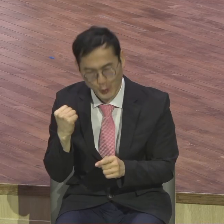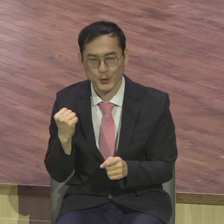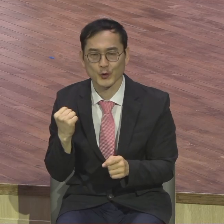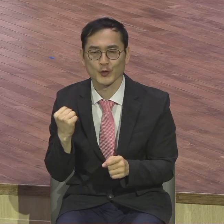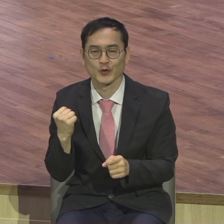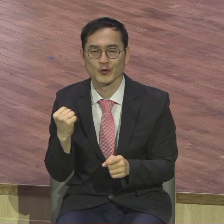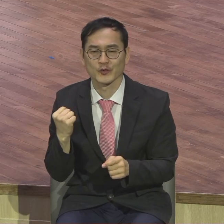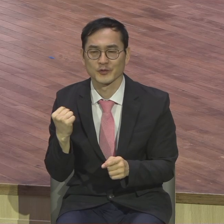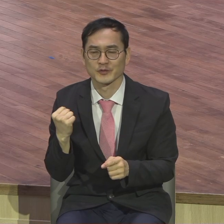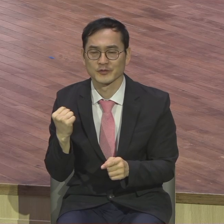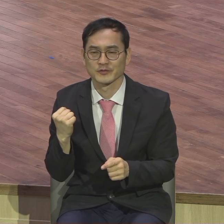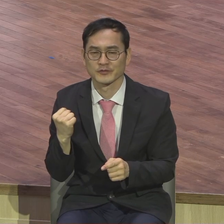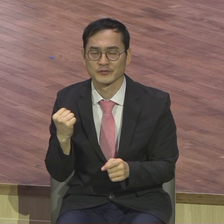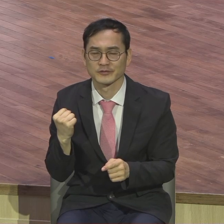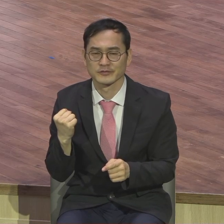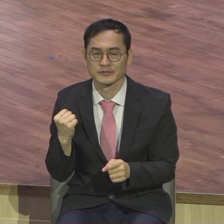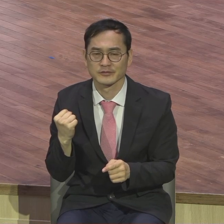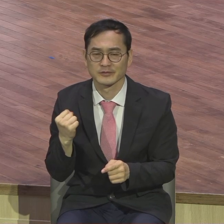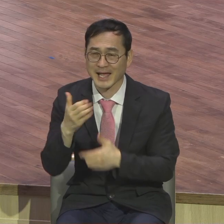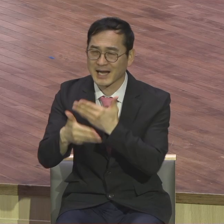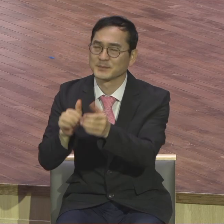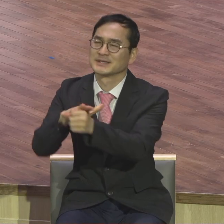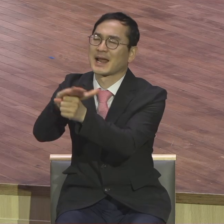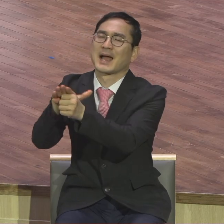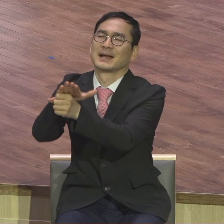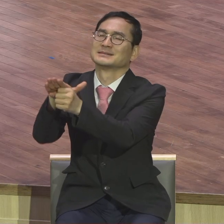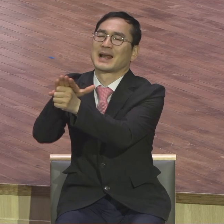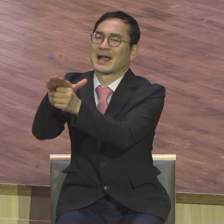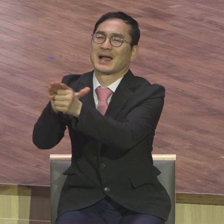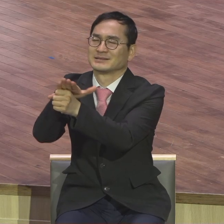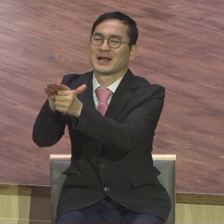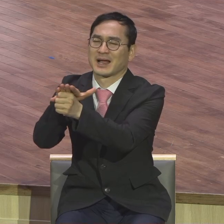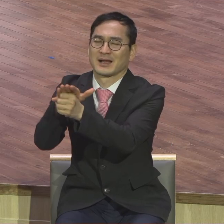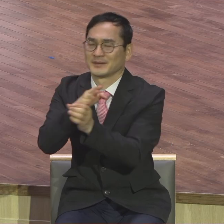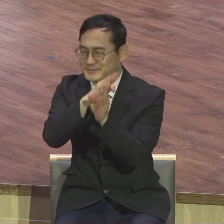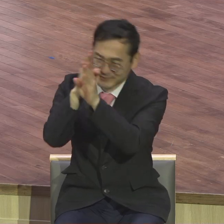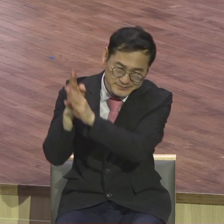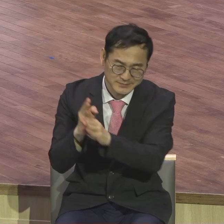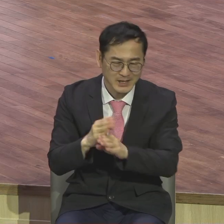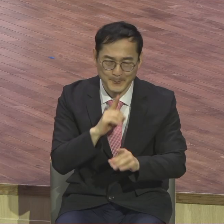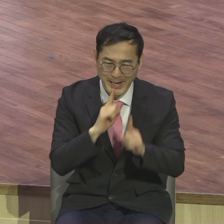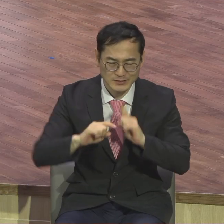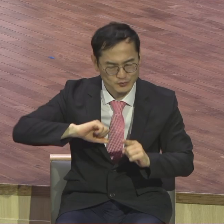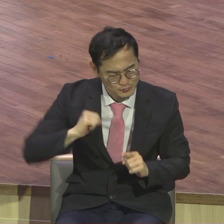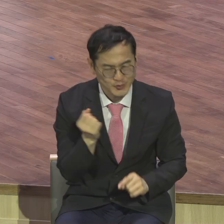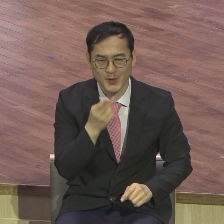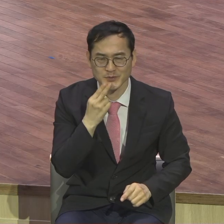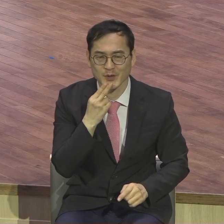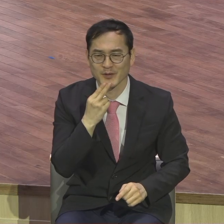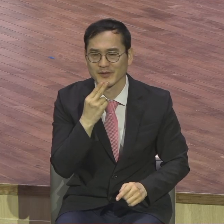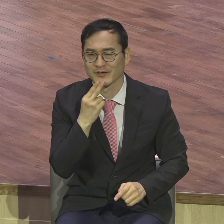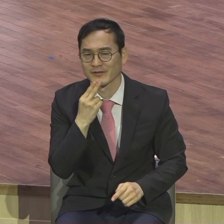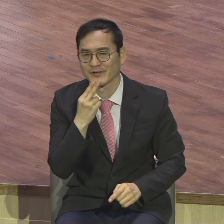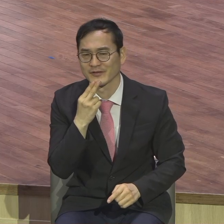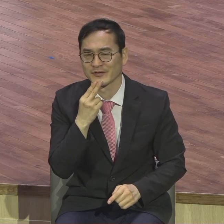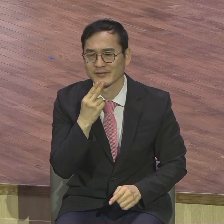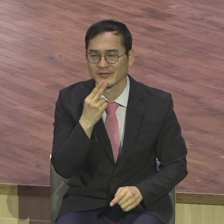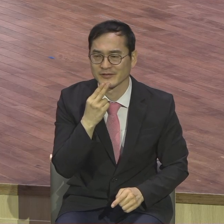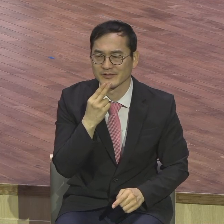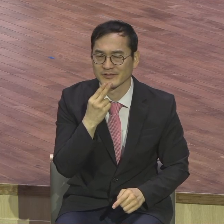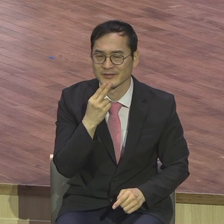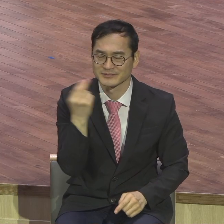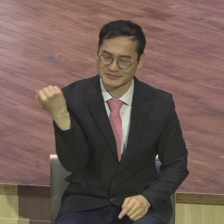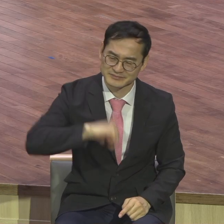하나님을 사랑한다 하면서 말씀에 순종하지 않고 교회에 순종하지 않는다. 가짜예요.